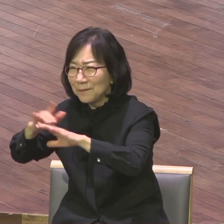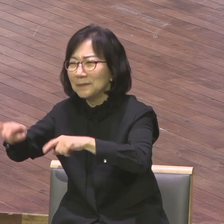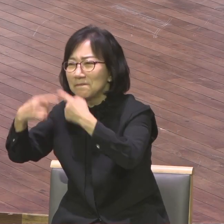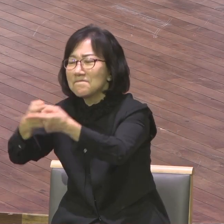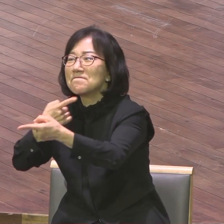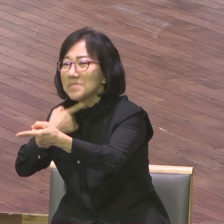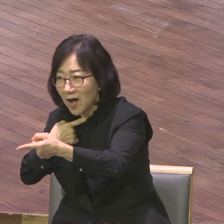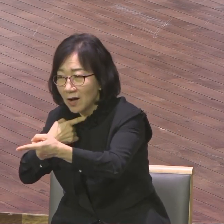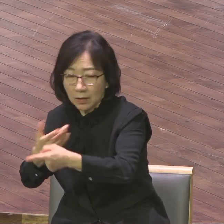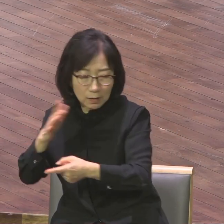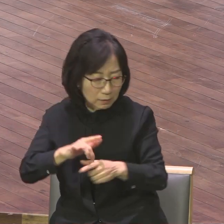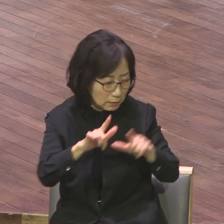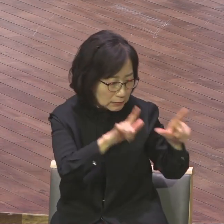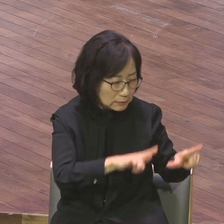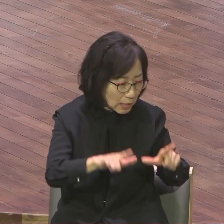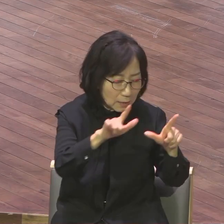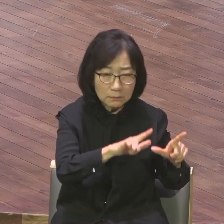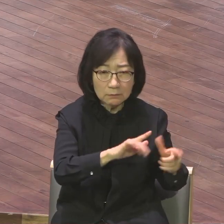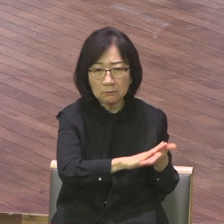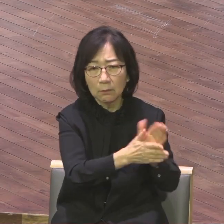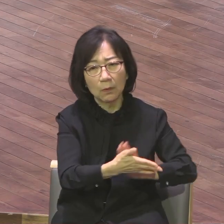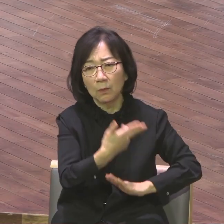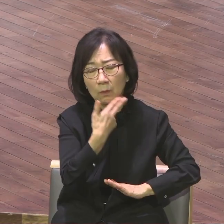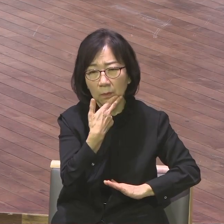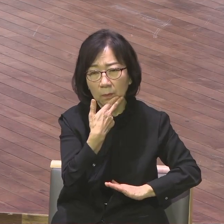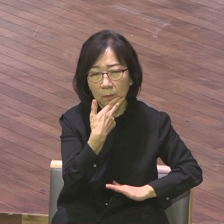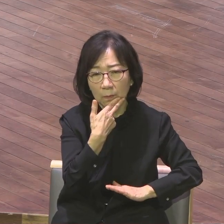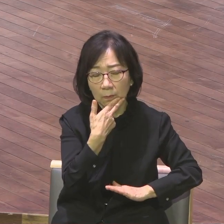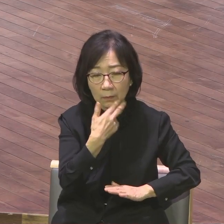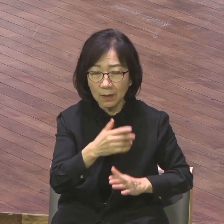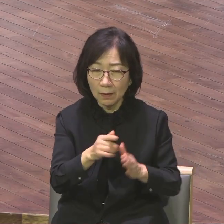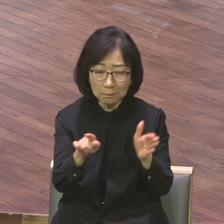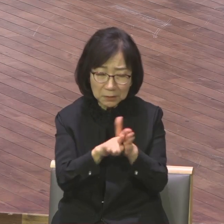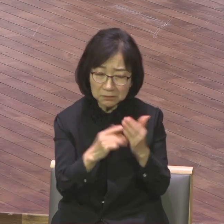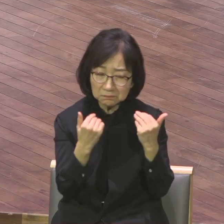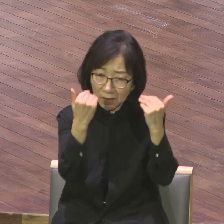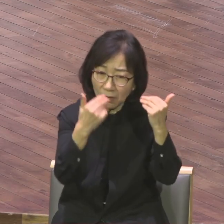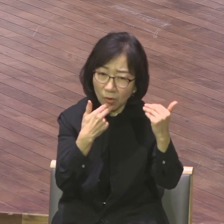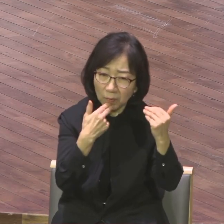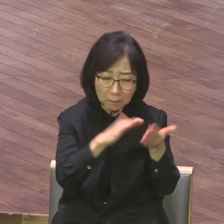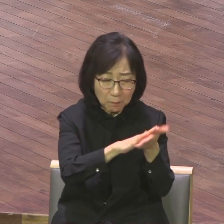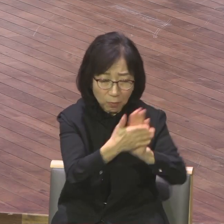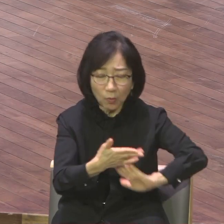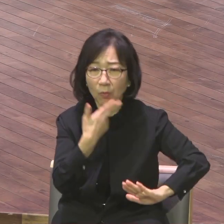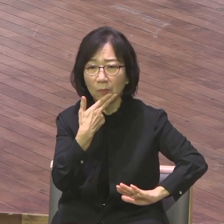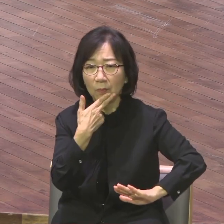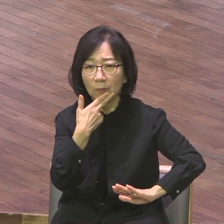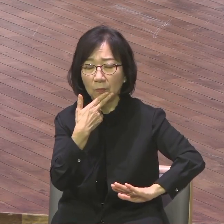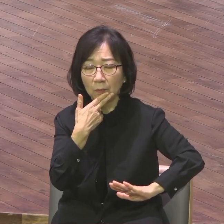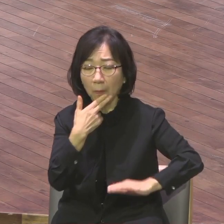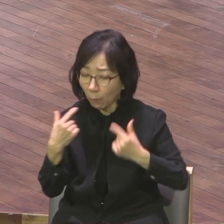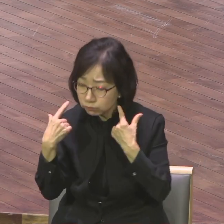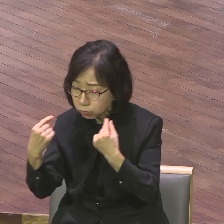본질을 놓치면 이렇게 됩니다. 사람이 성장하지 않아, 변하지를 않아.